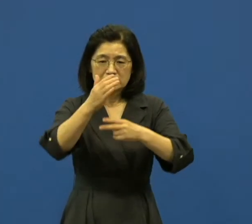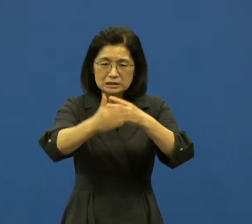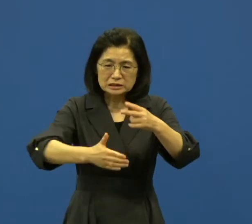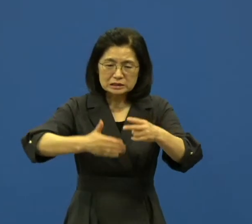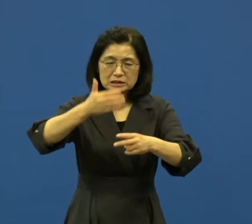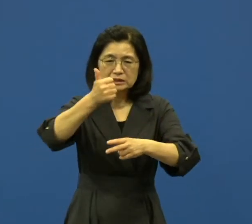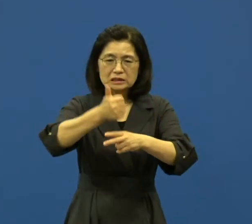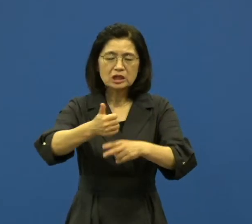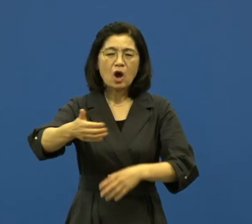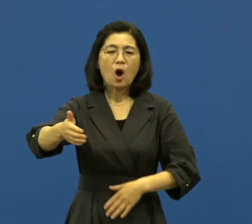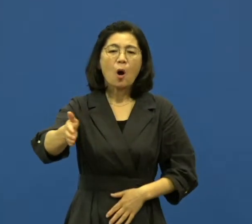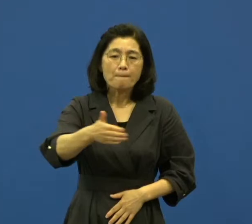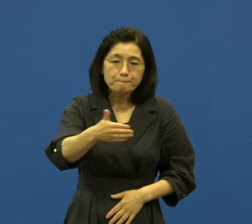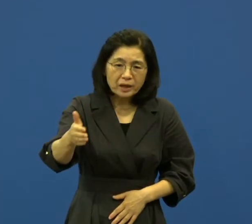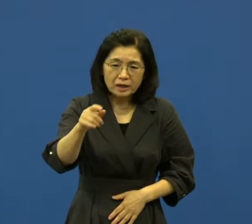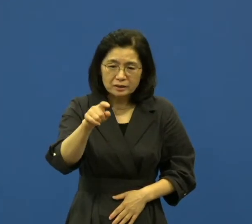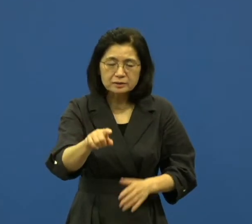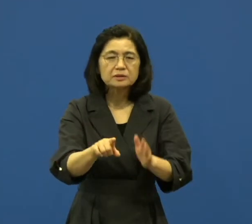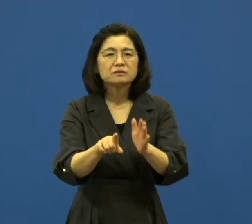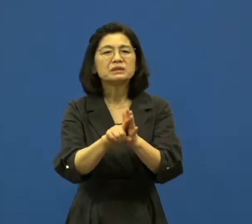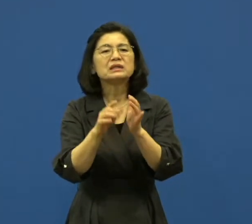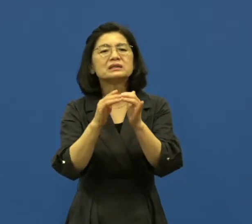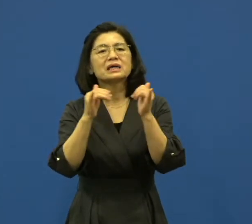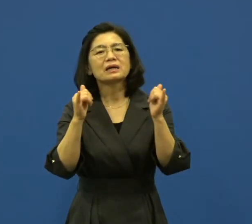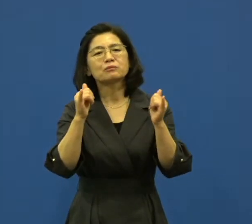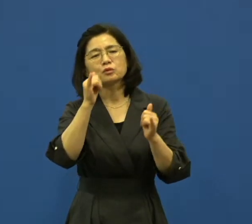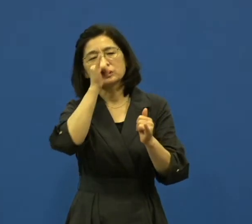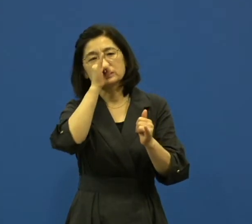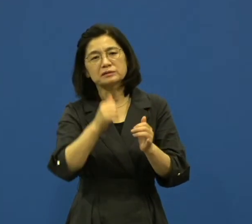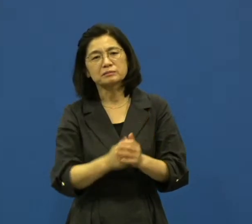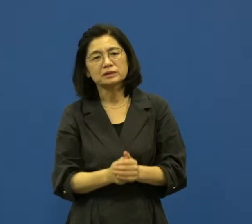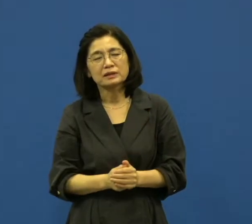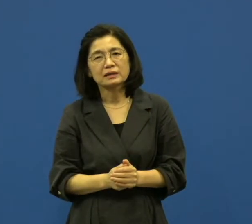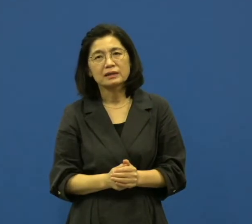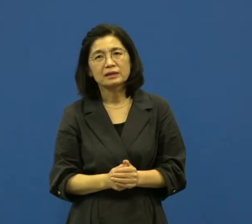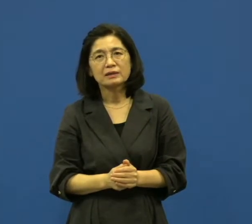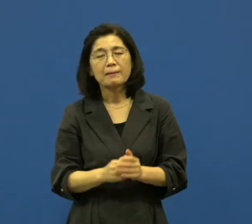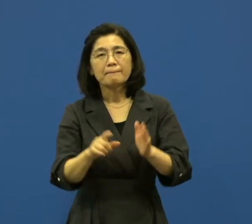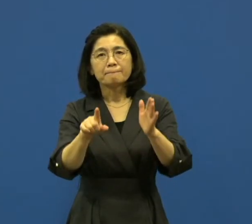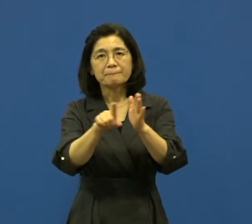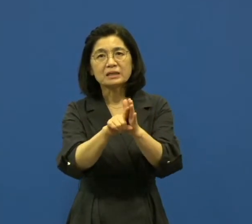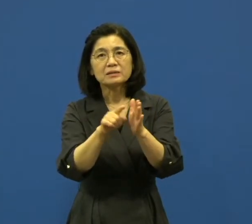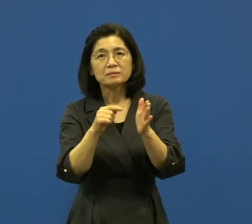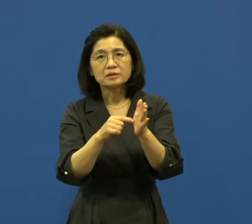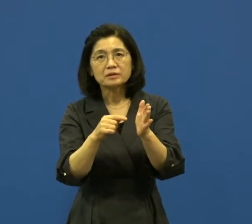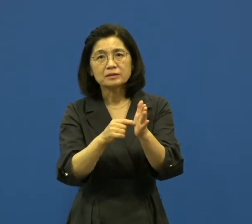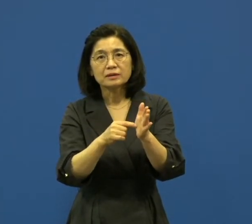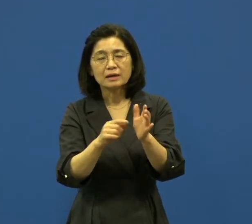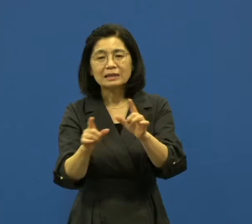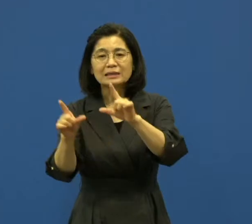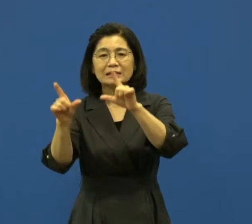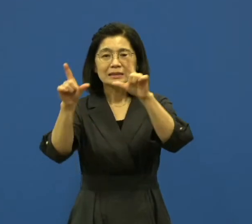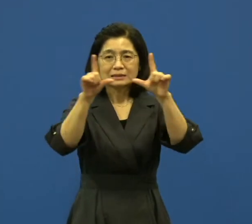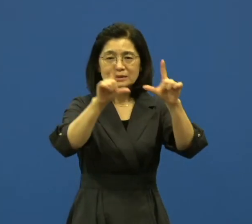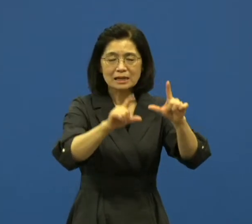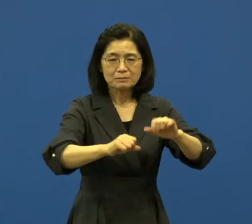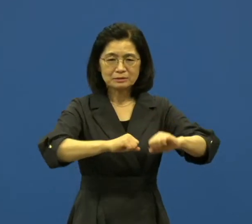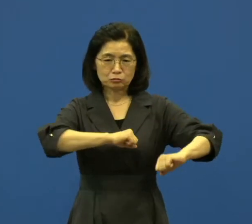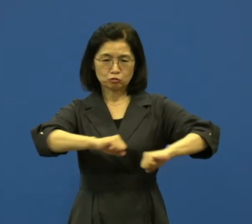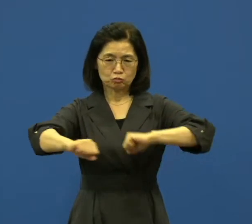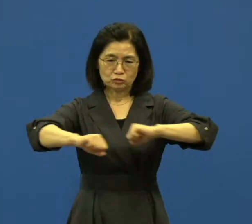아무튼 어떤 믿음이든지 그 믿음이 인생에 지대한 영향을 주는 것입니다. 믿음은 삶을 움직이게 하는